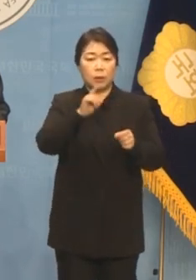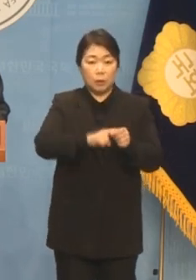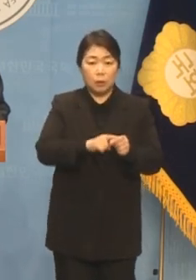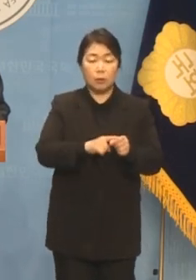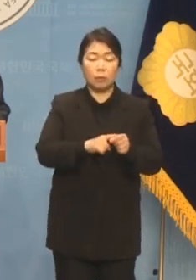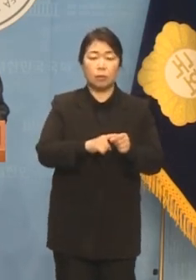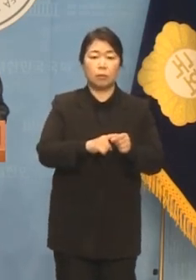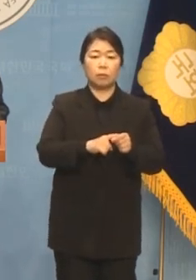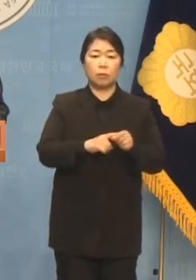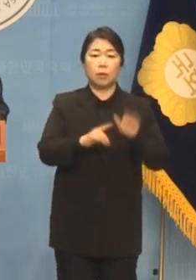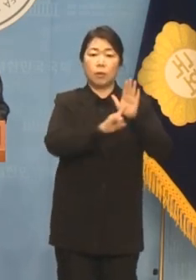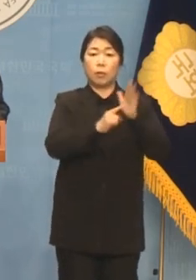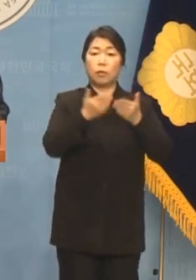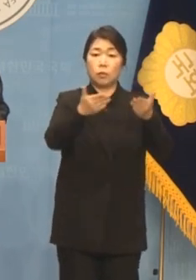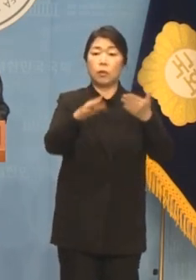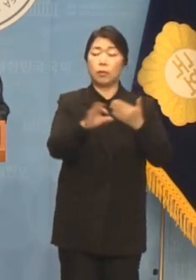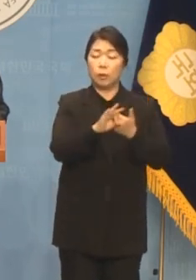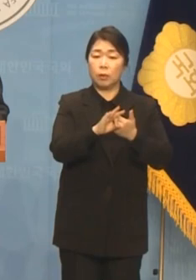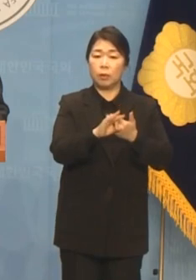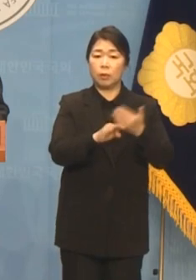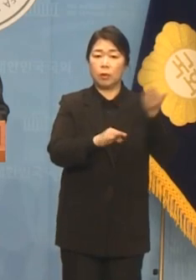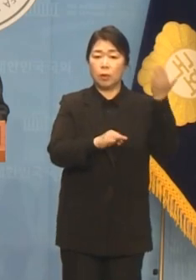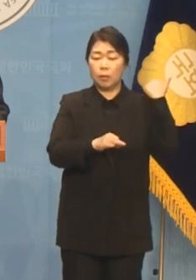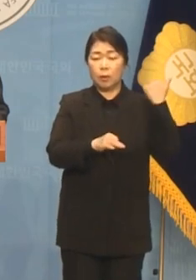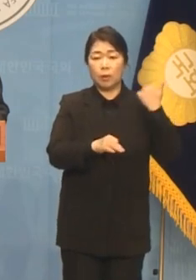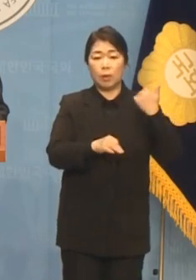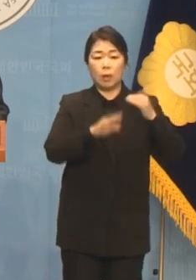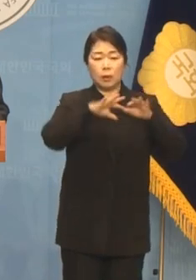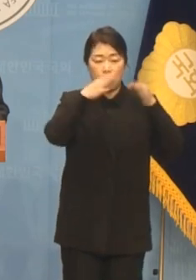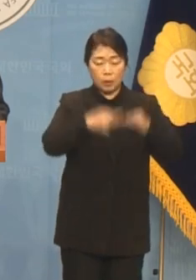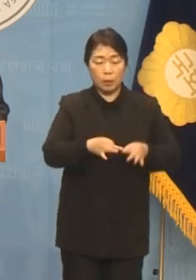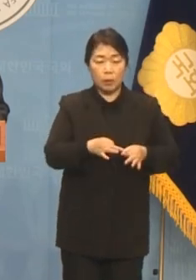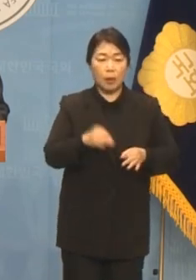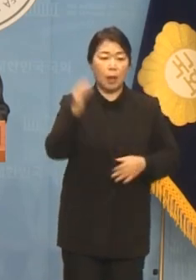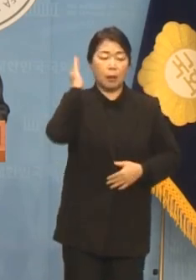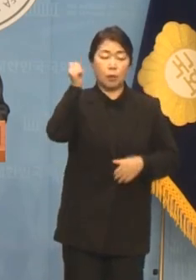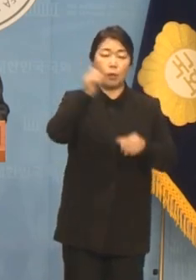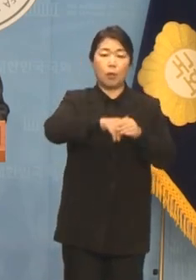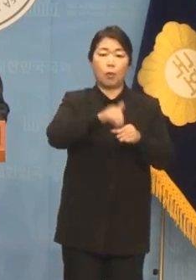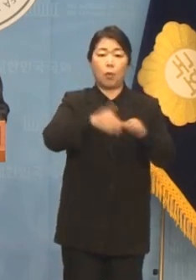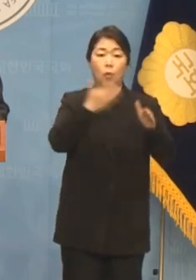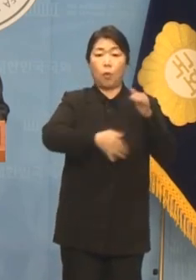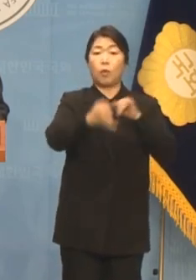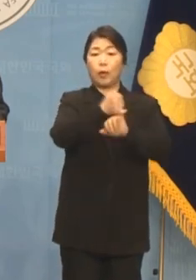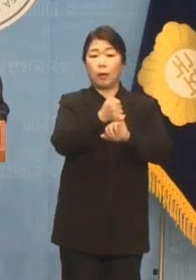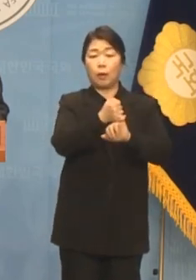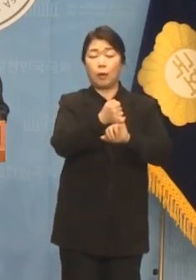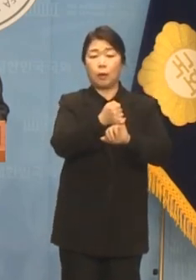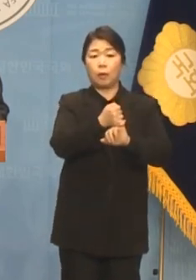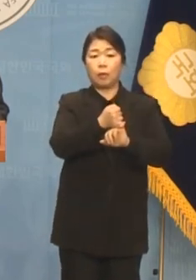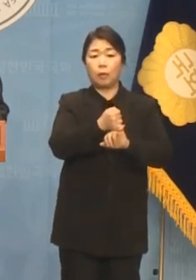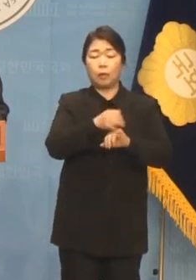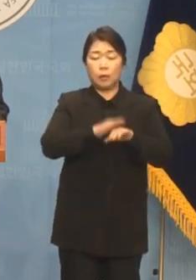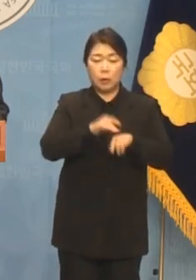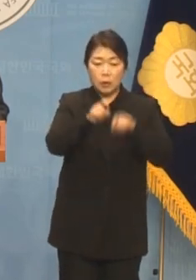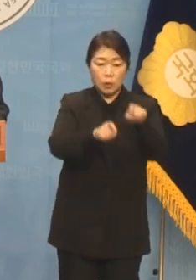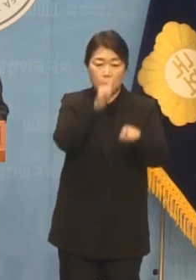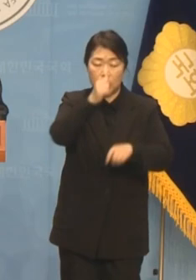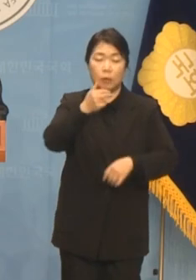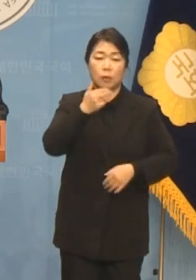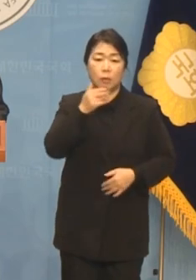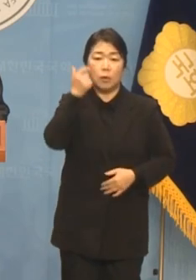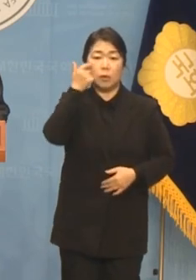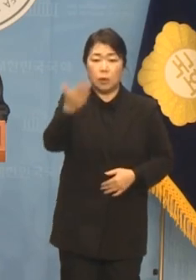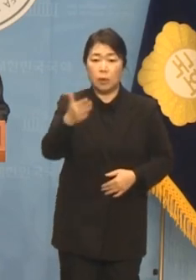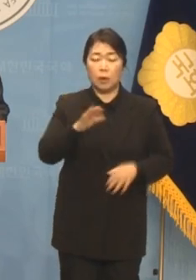이당 대표는 한번 자신의 대선 공약을 하나라도 지키려고 노력했는지